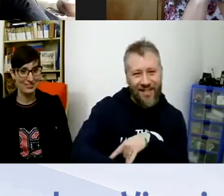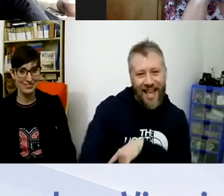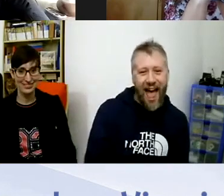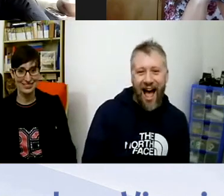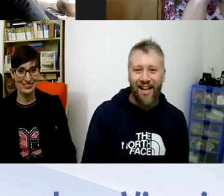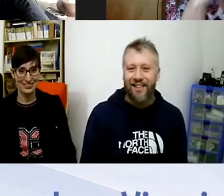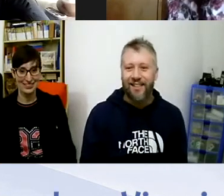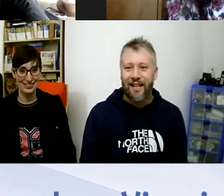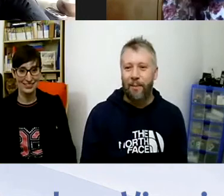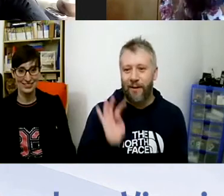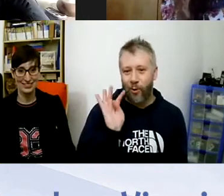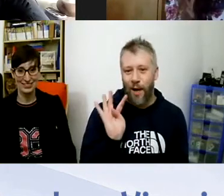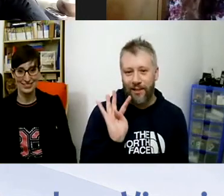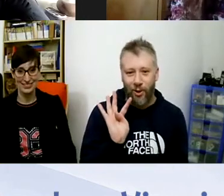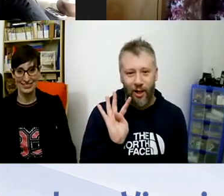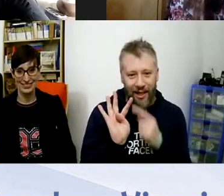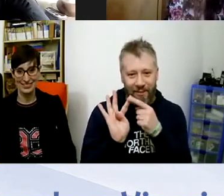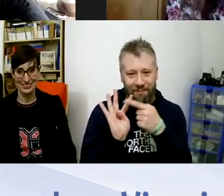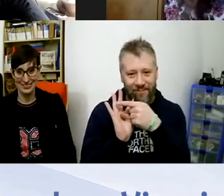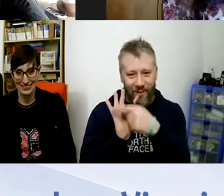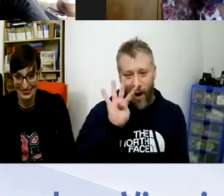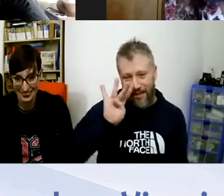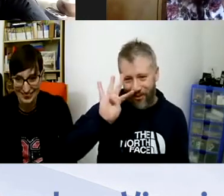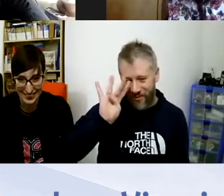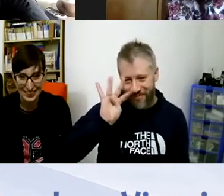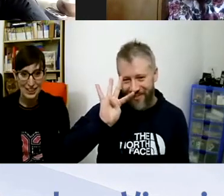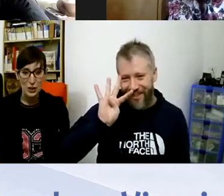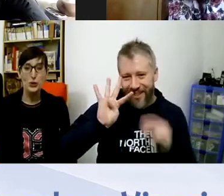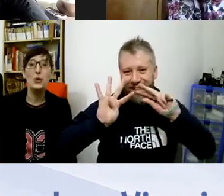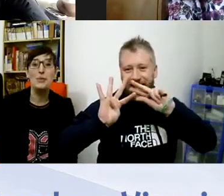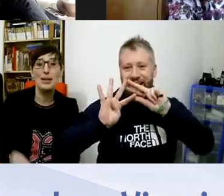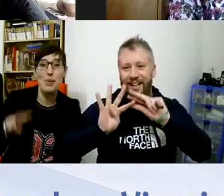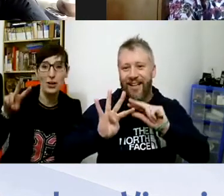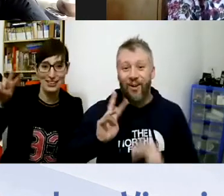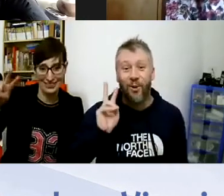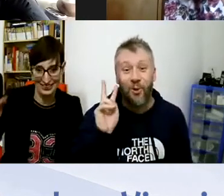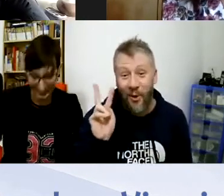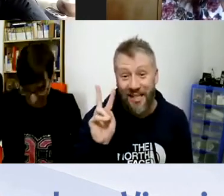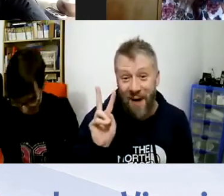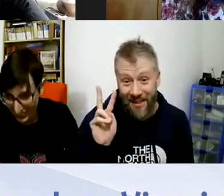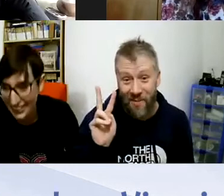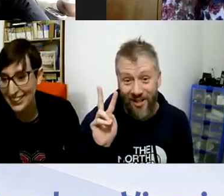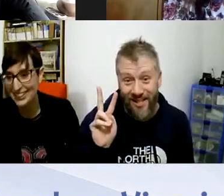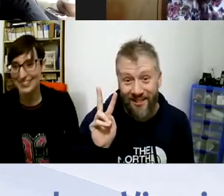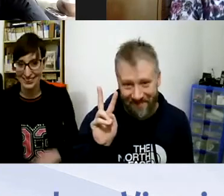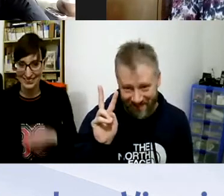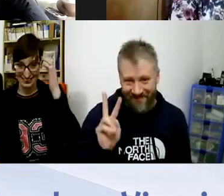progressivo, Abbiamo fatto 4 giorni, 4. Con 2 smart box.